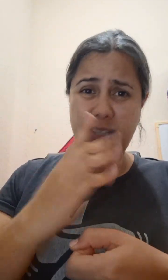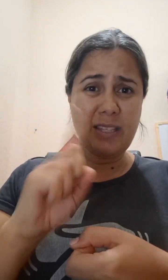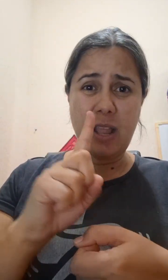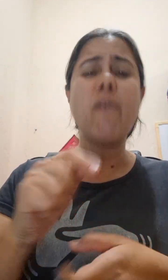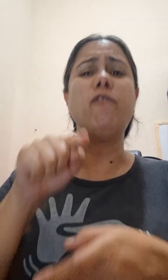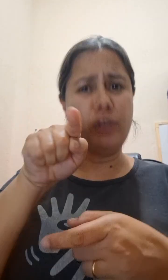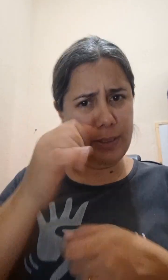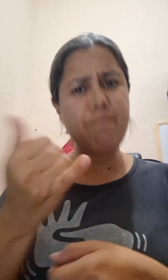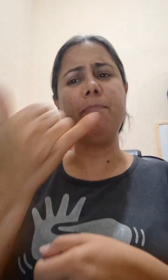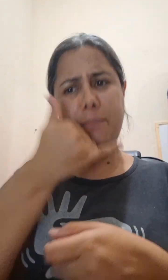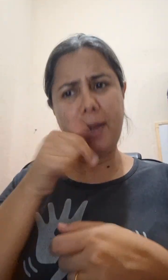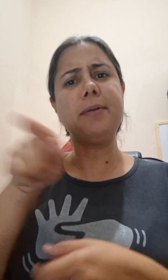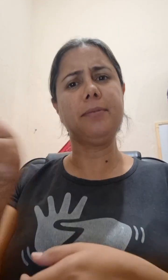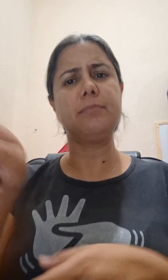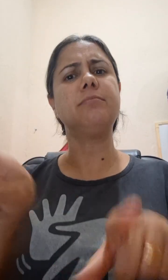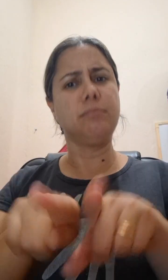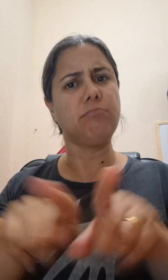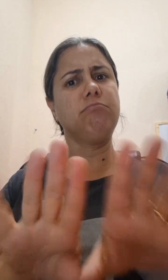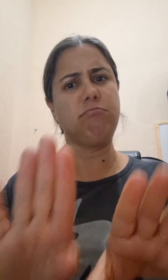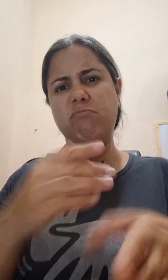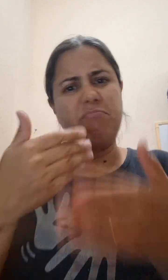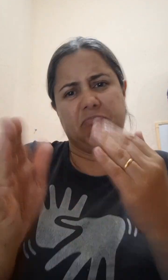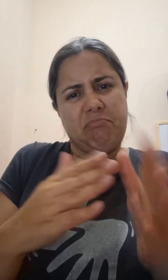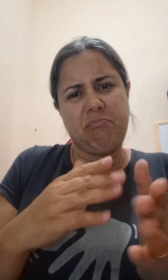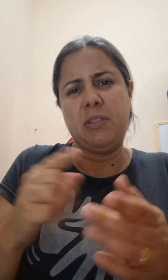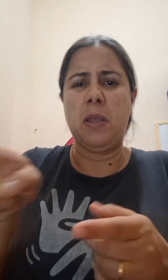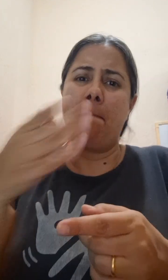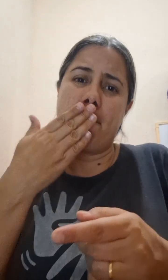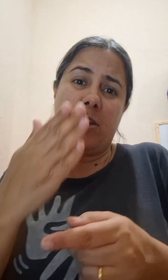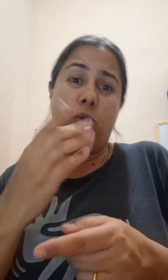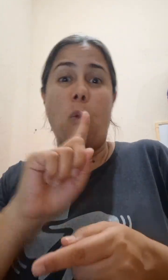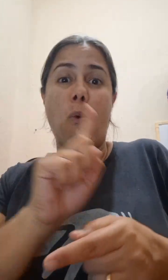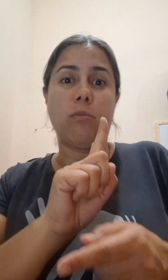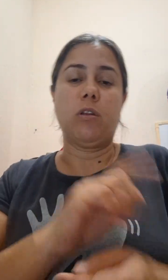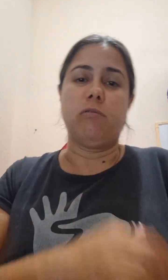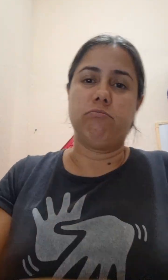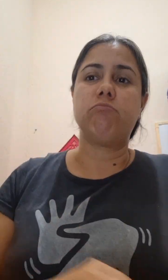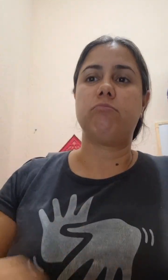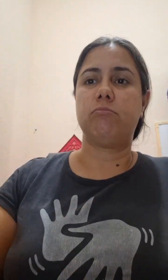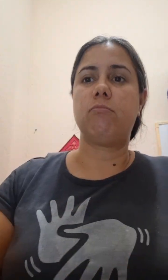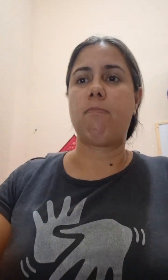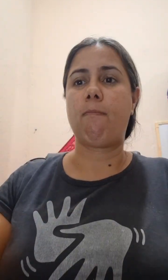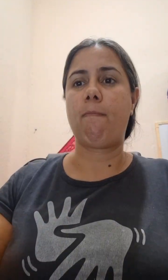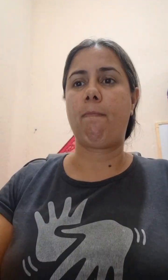Independente, não tem problema se a outra pessoa pediu ou não perdão, você precisa perdoar ela.